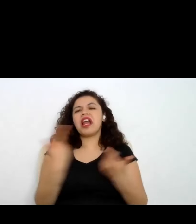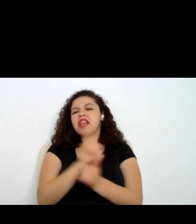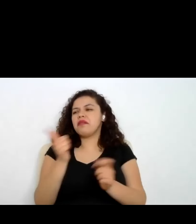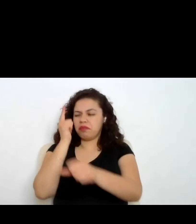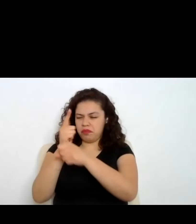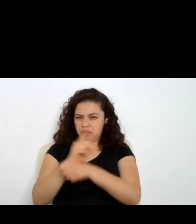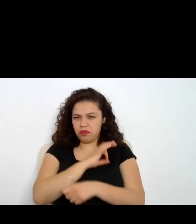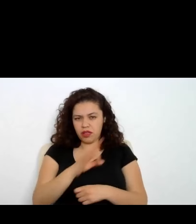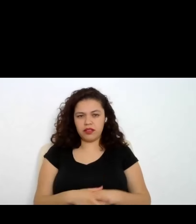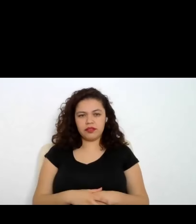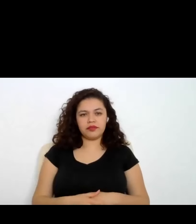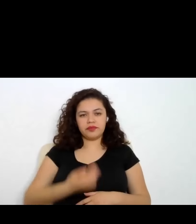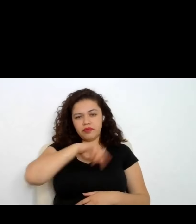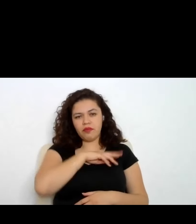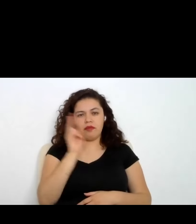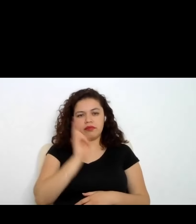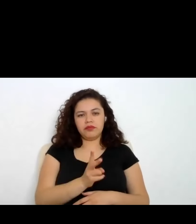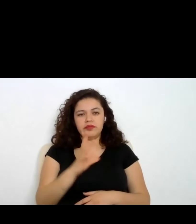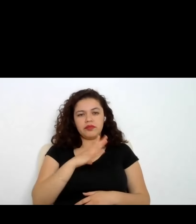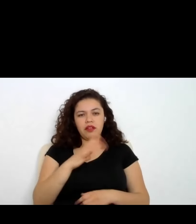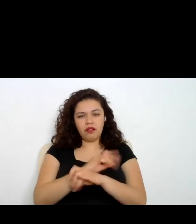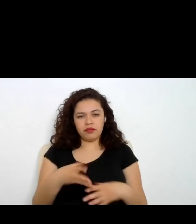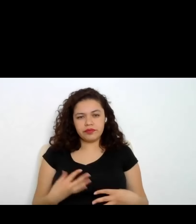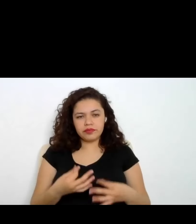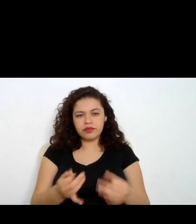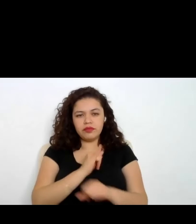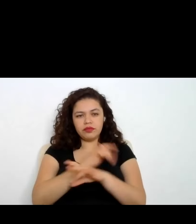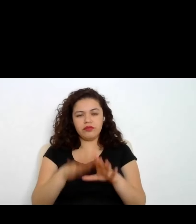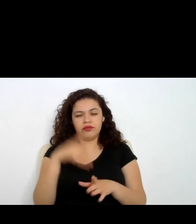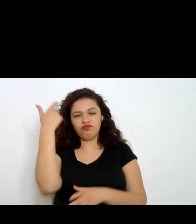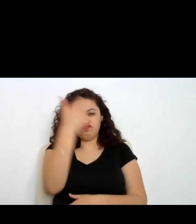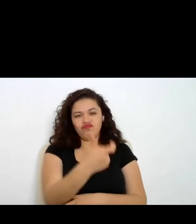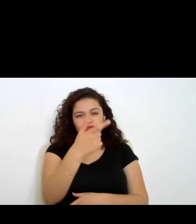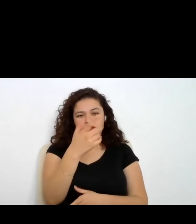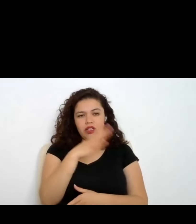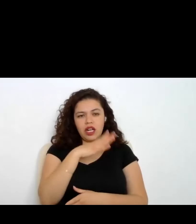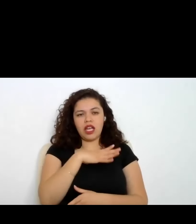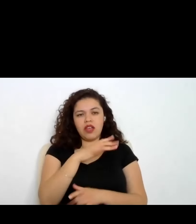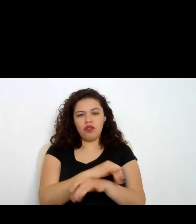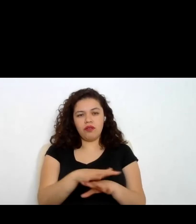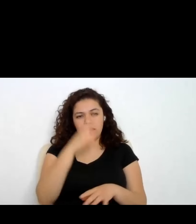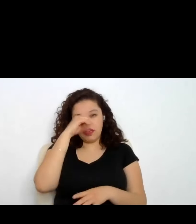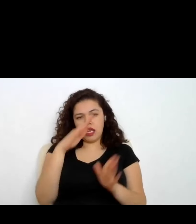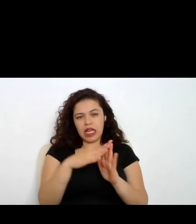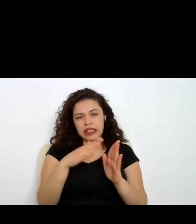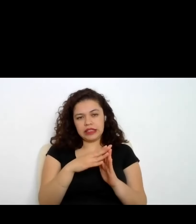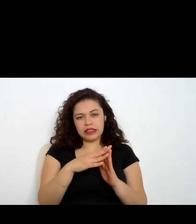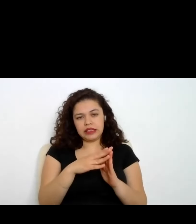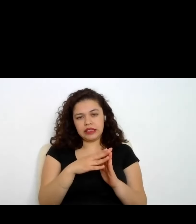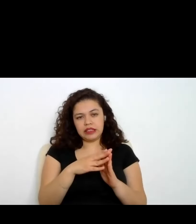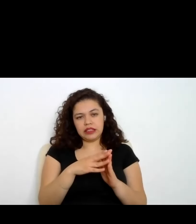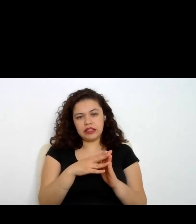como ya vimos, pues tenemos datos personales sensibles, datos financieros, datos patrimoniales. Es